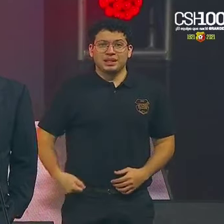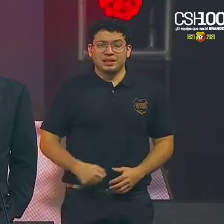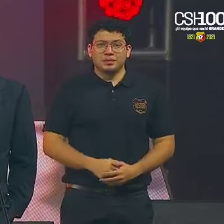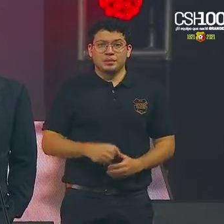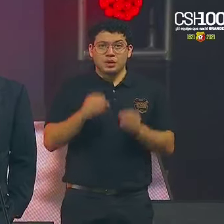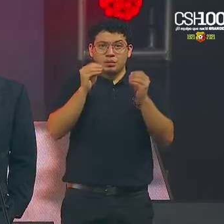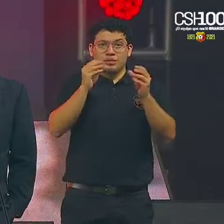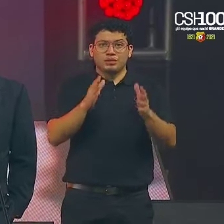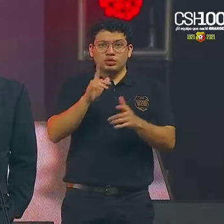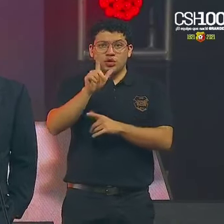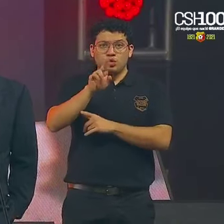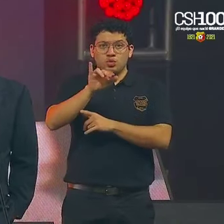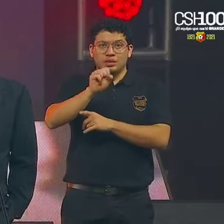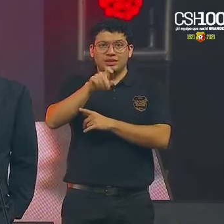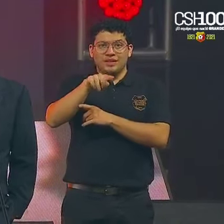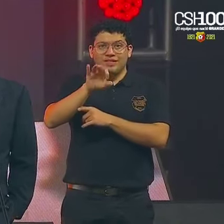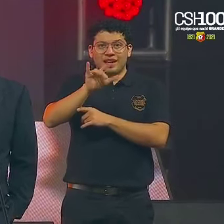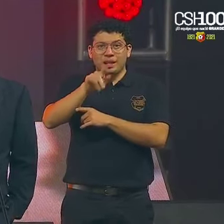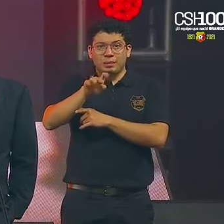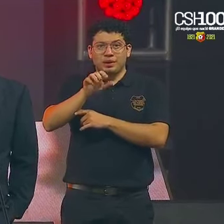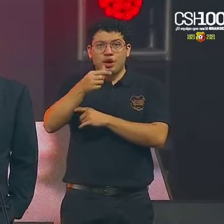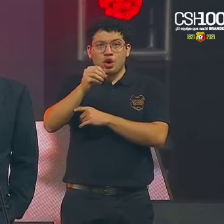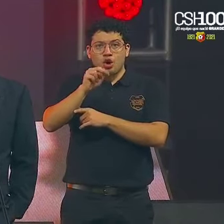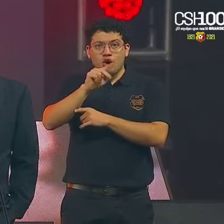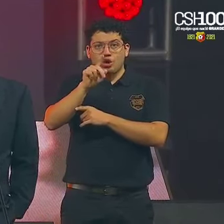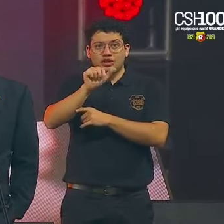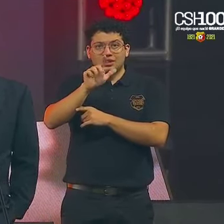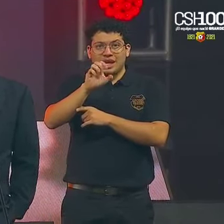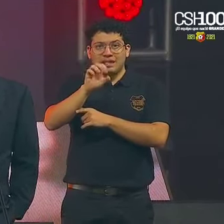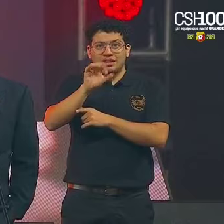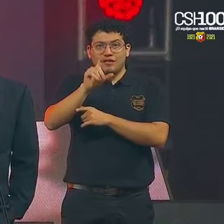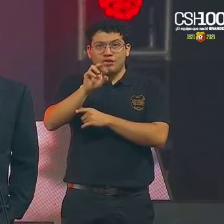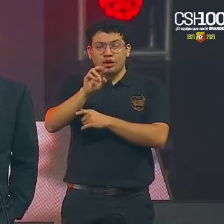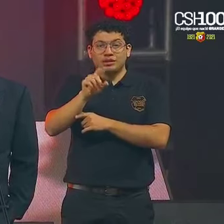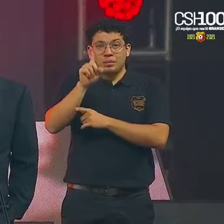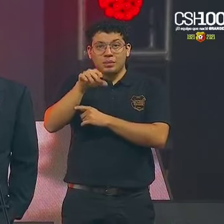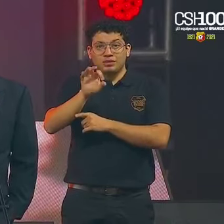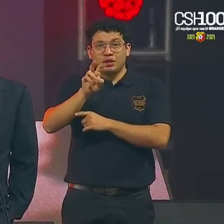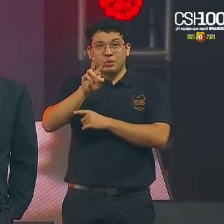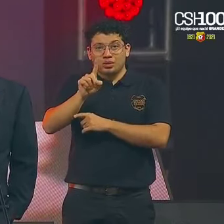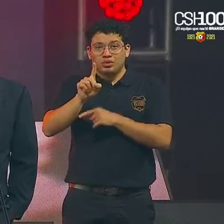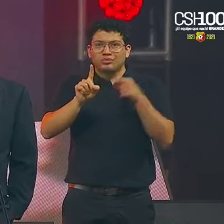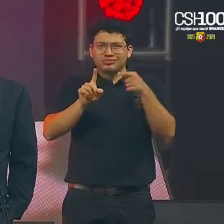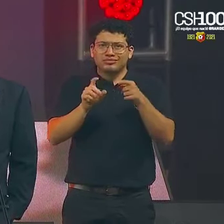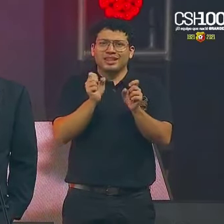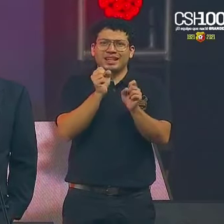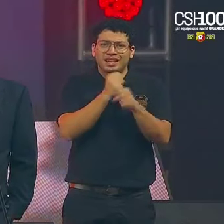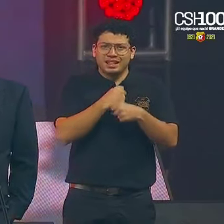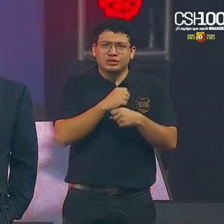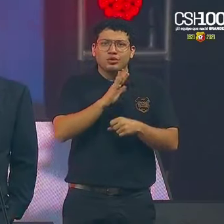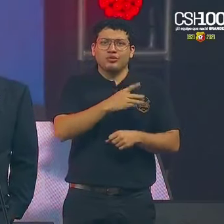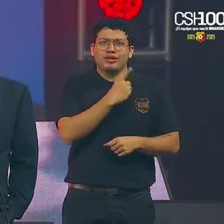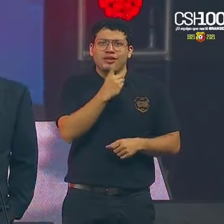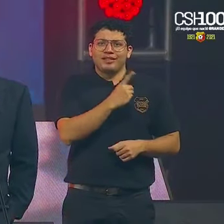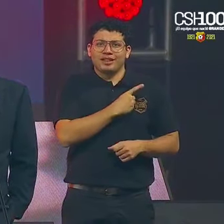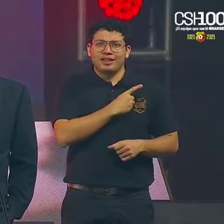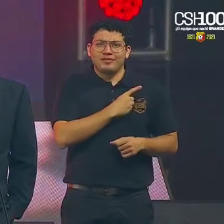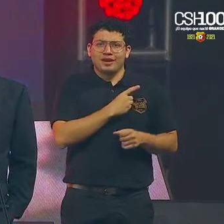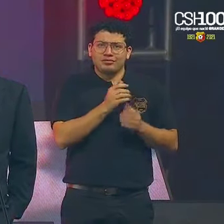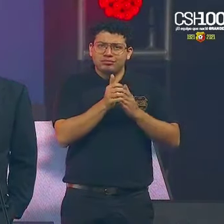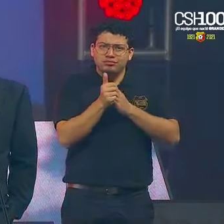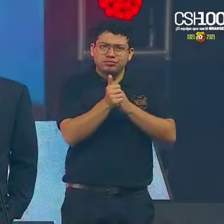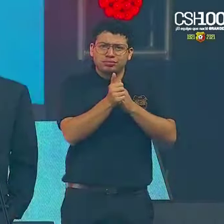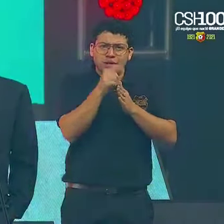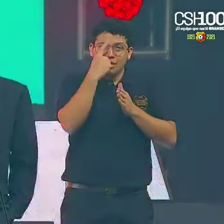Felipe González Flores. En 1921 lideró la junta directiva de la fundada